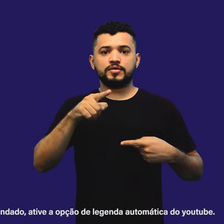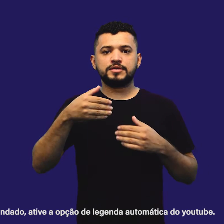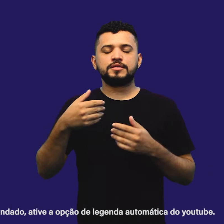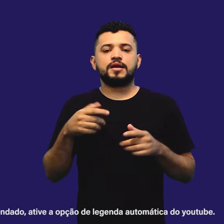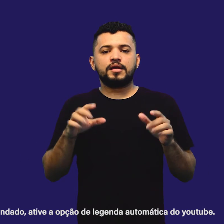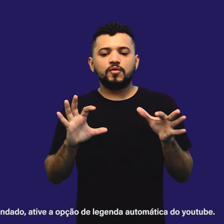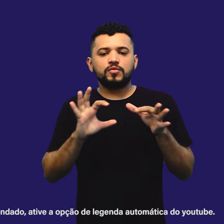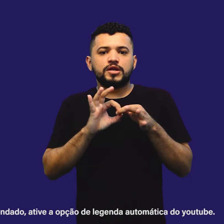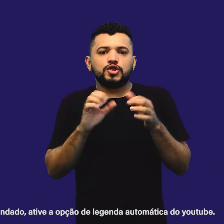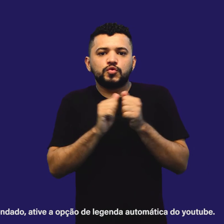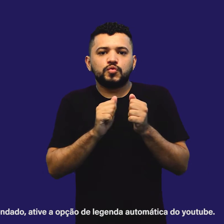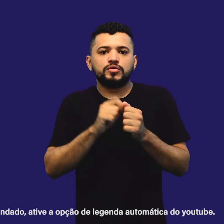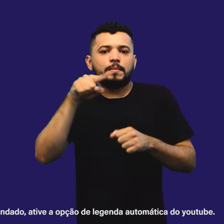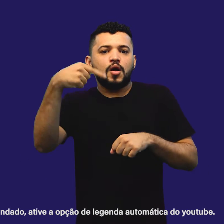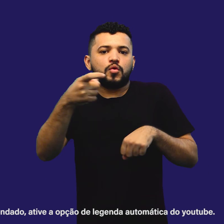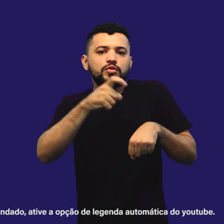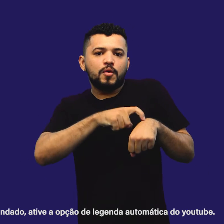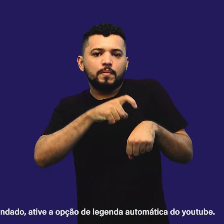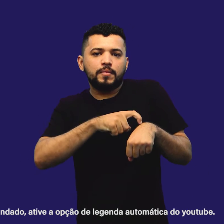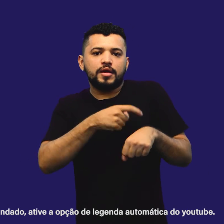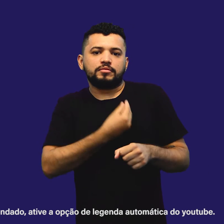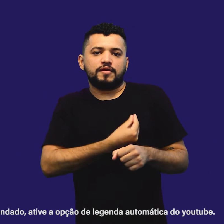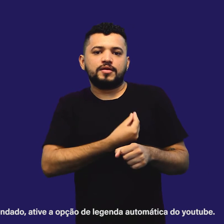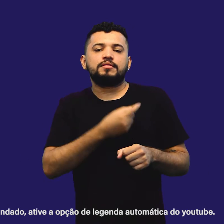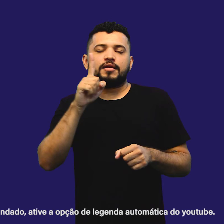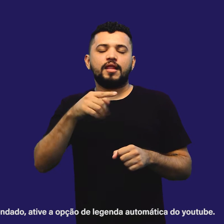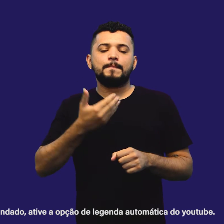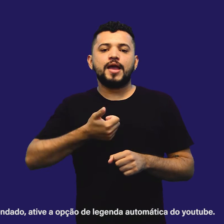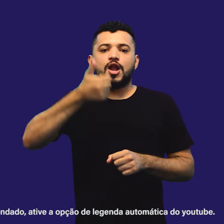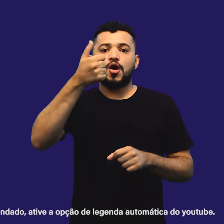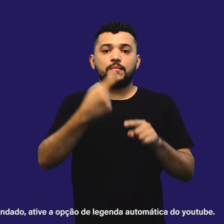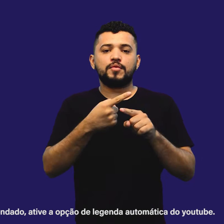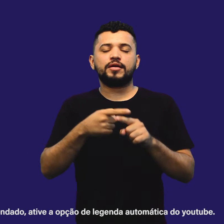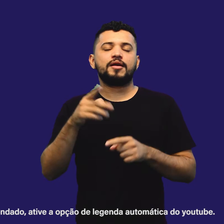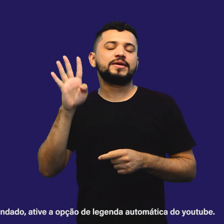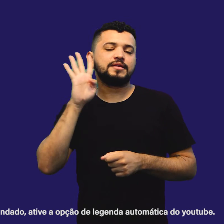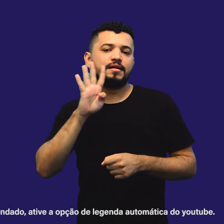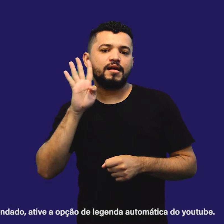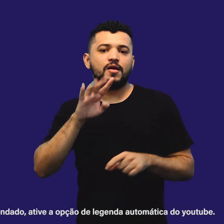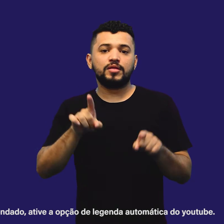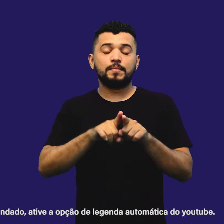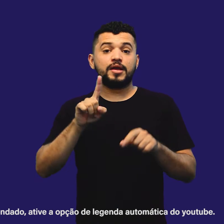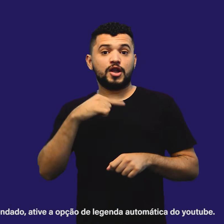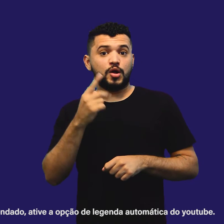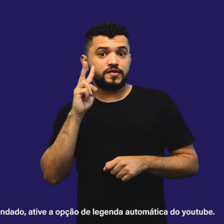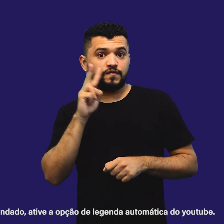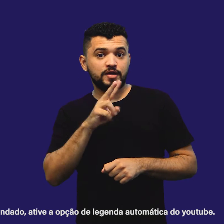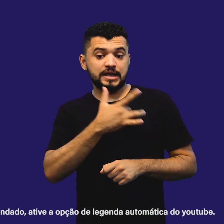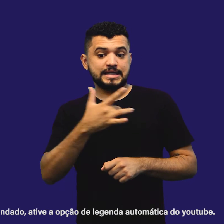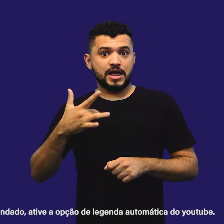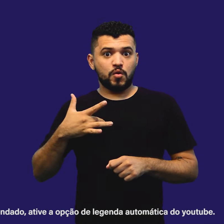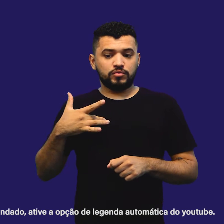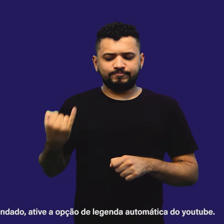dessa vida uma vida melhor, faz dessa vida uma vida mais interessante. E a gente viu como a saúde é tão primordial. O que adianta você